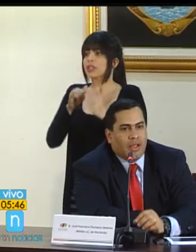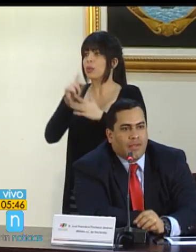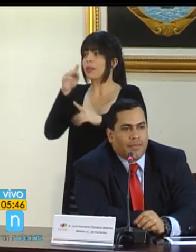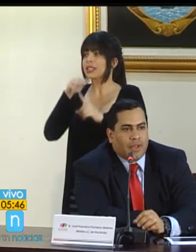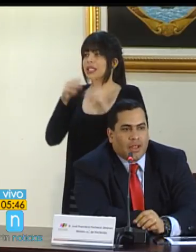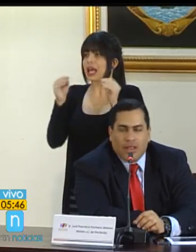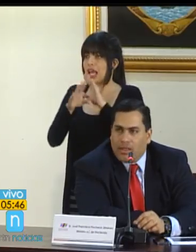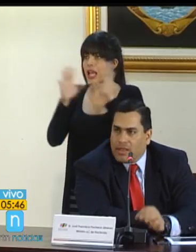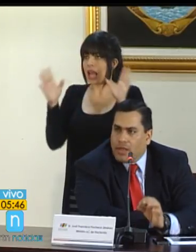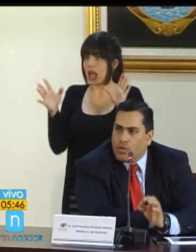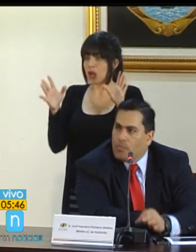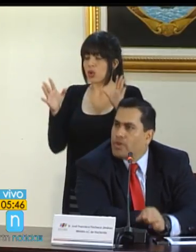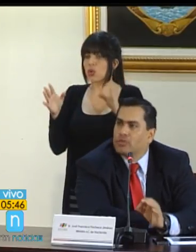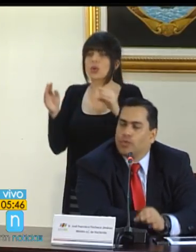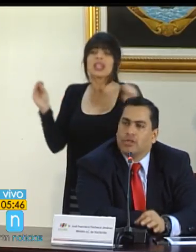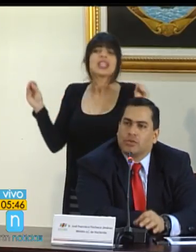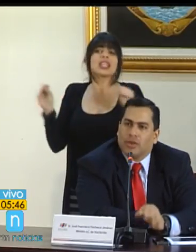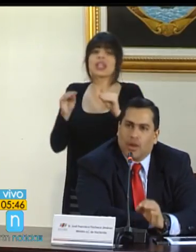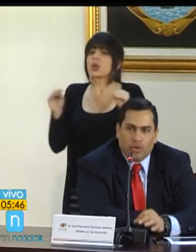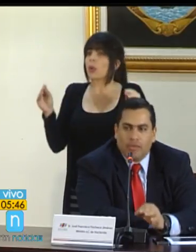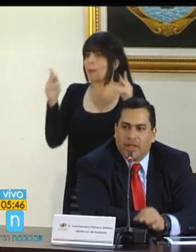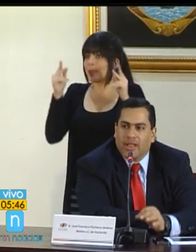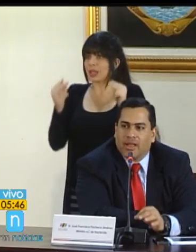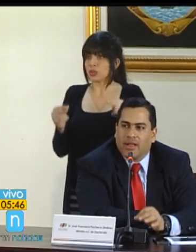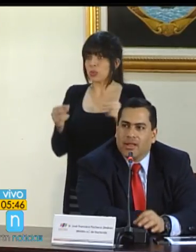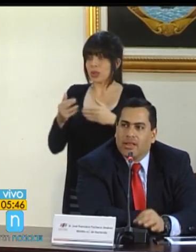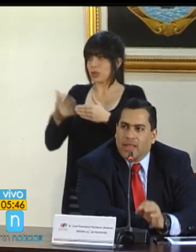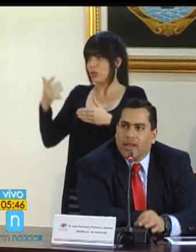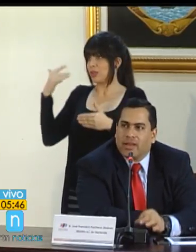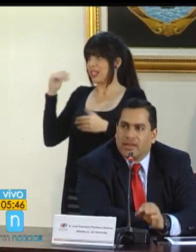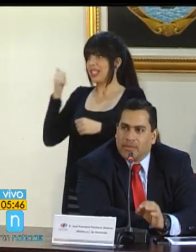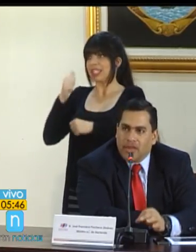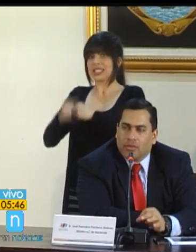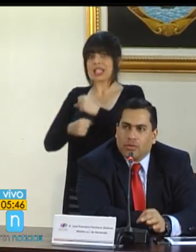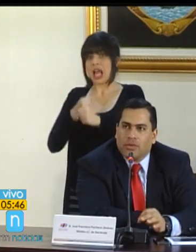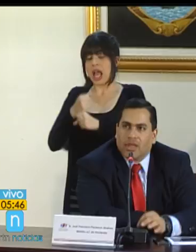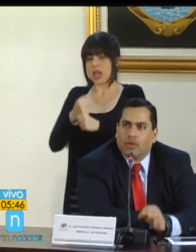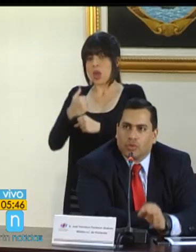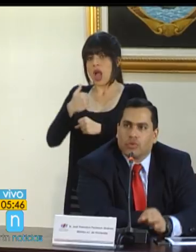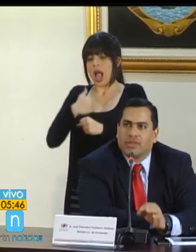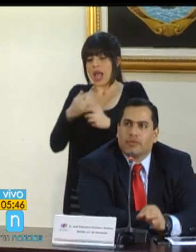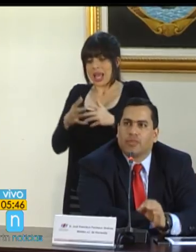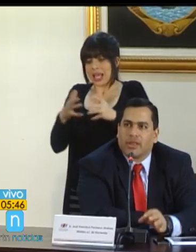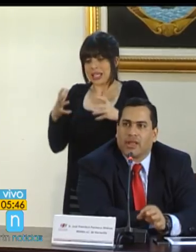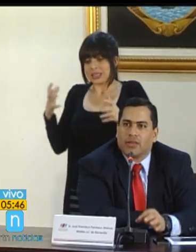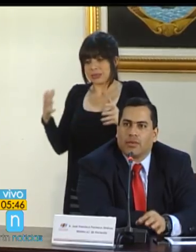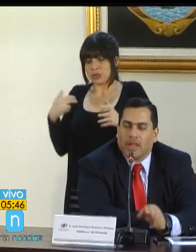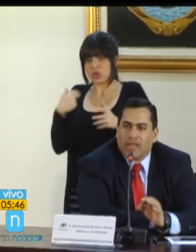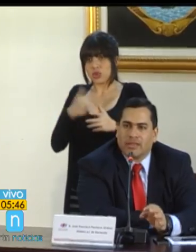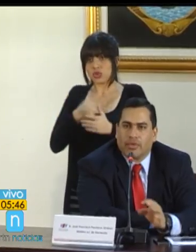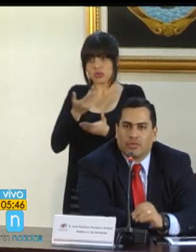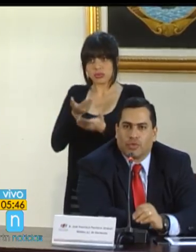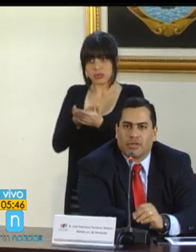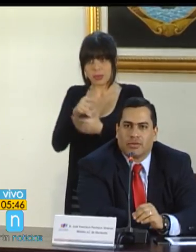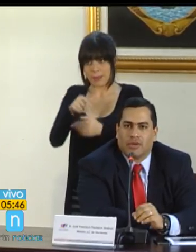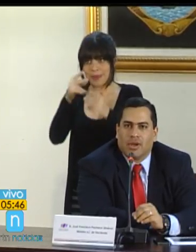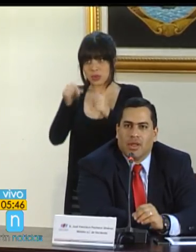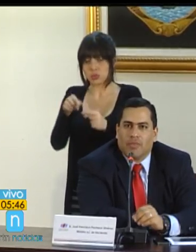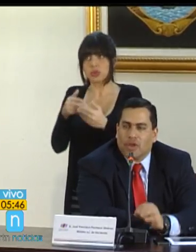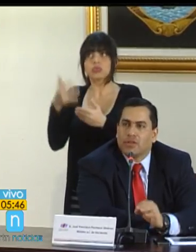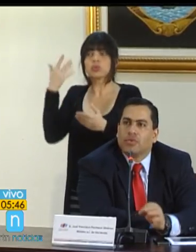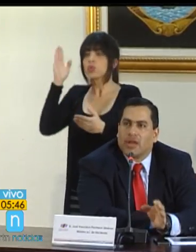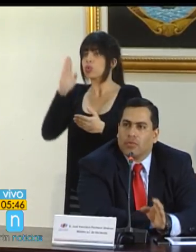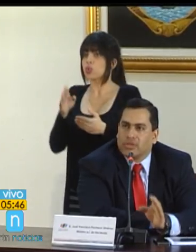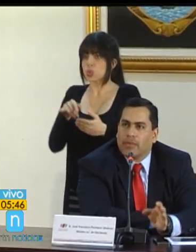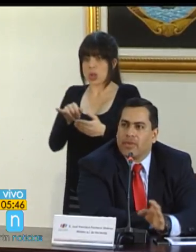clave. Ningún presupuesto de la última década tiene el crecimiento que nosotros estamos planteando en este presupuesto.